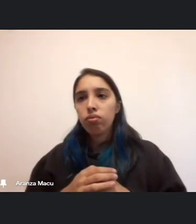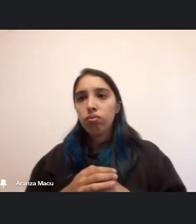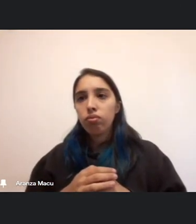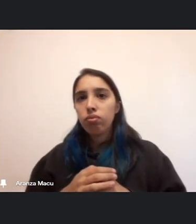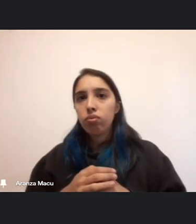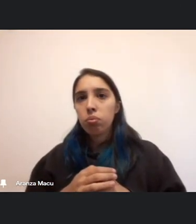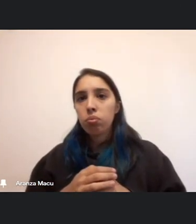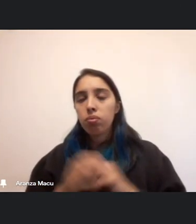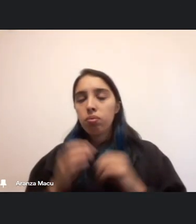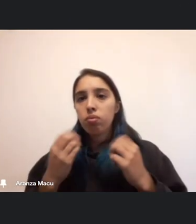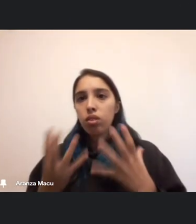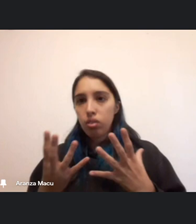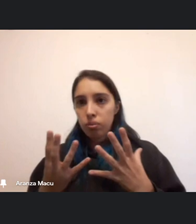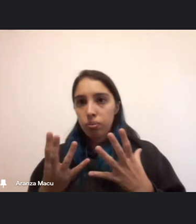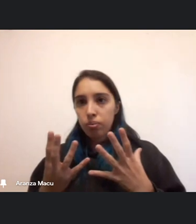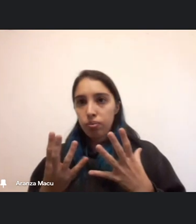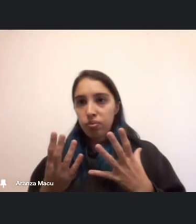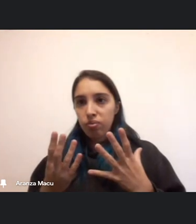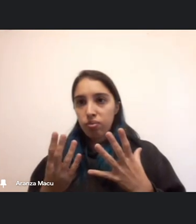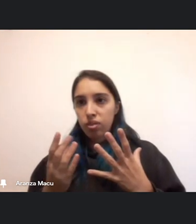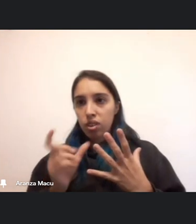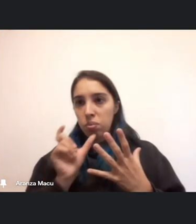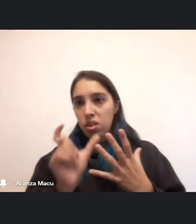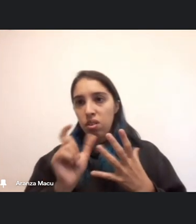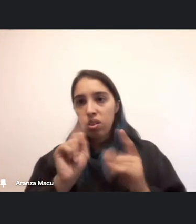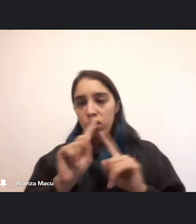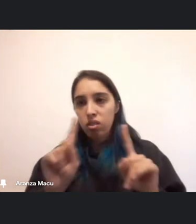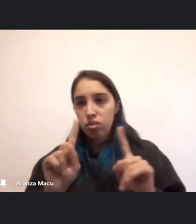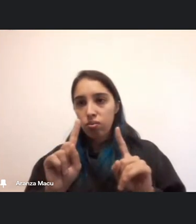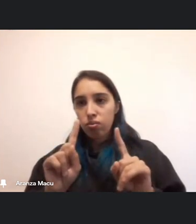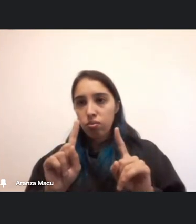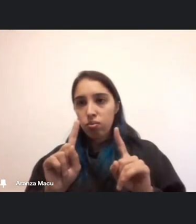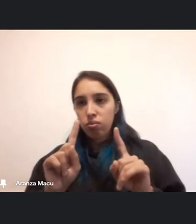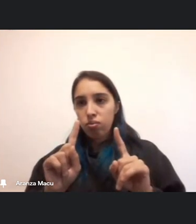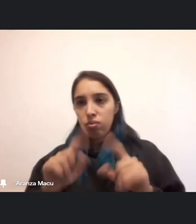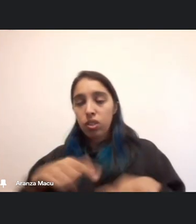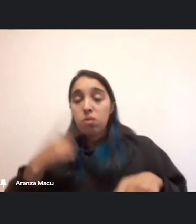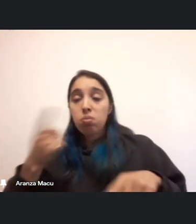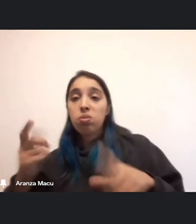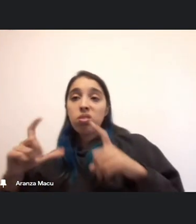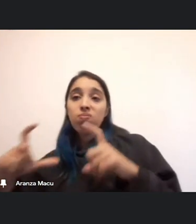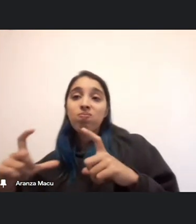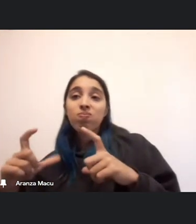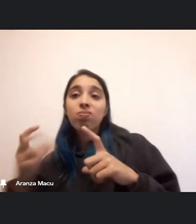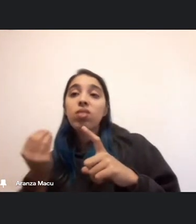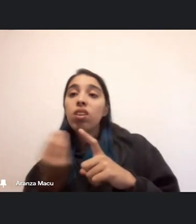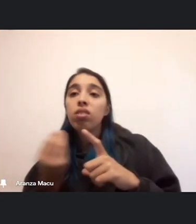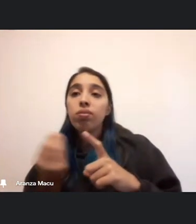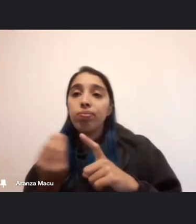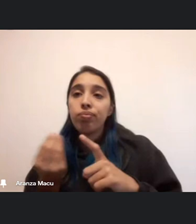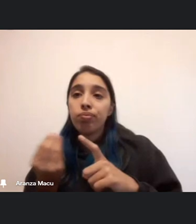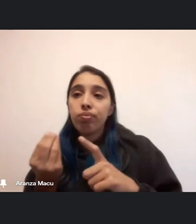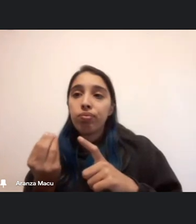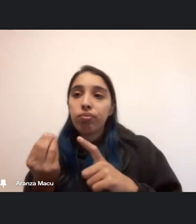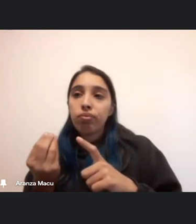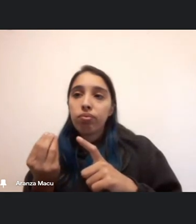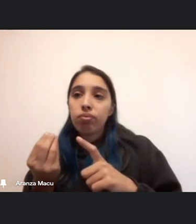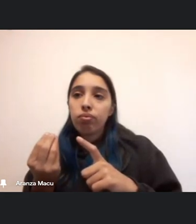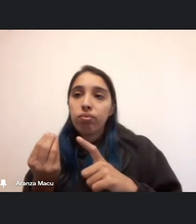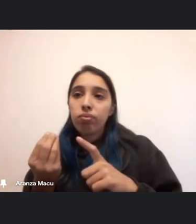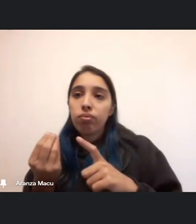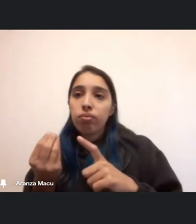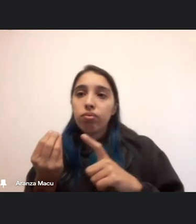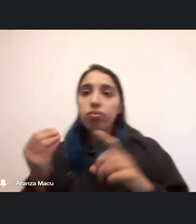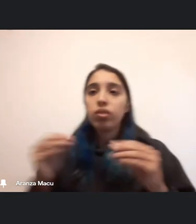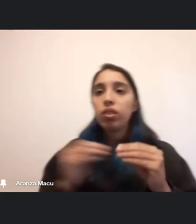Entonces, provide no va, pero ¿qué es lo que va? Desde